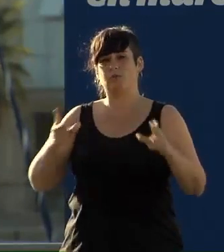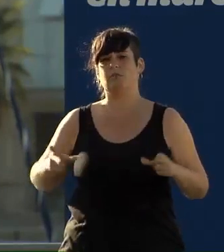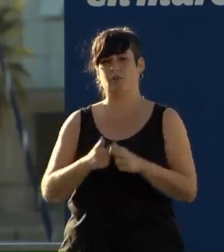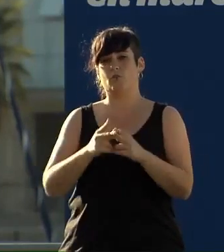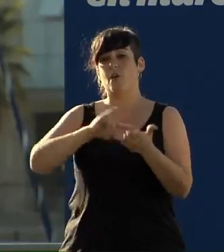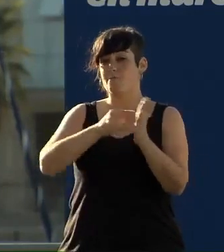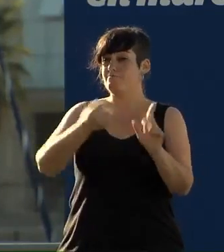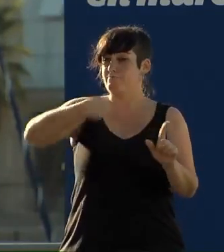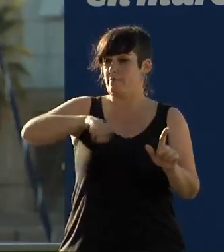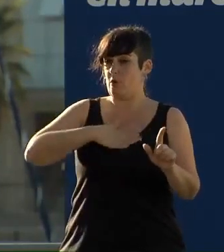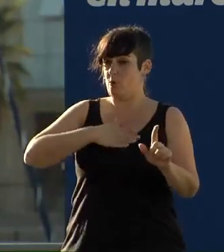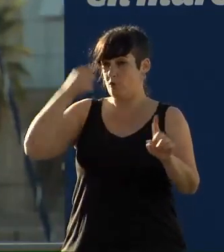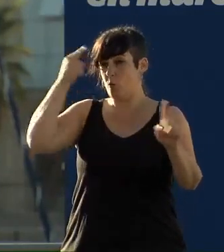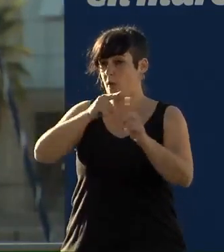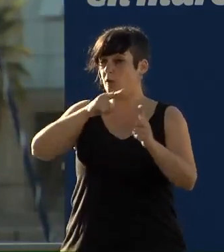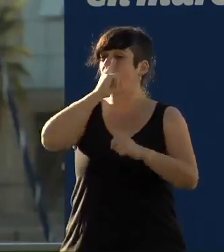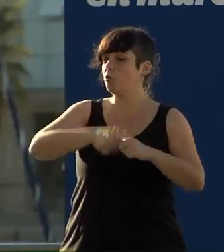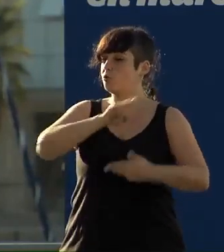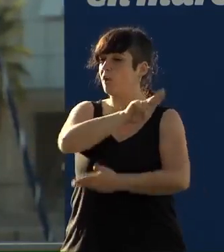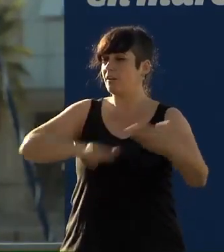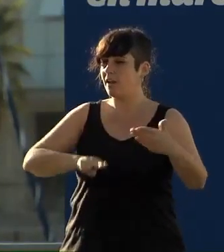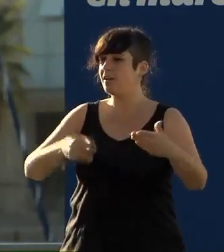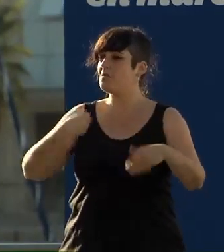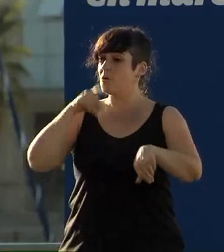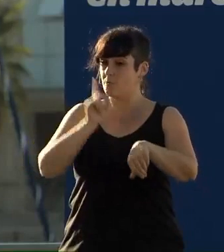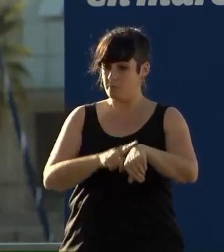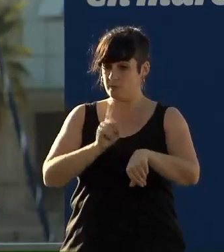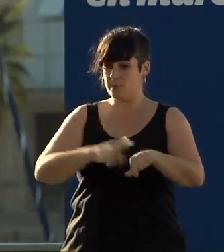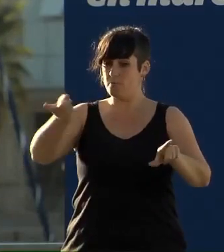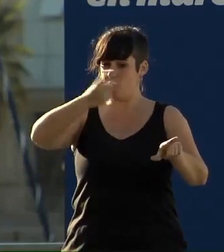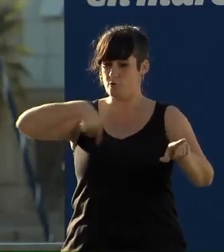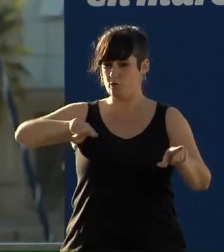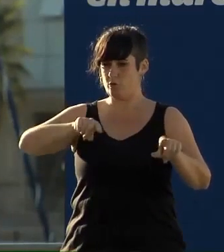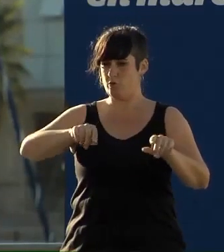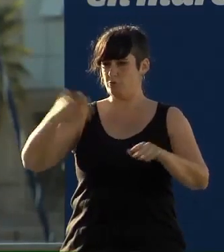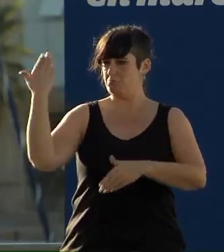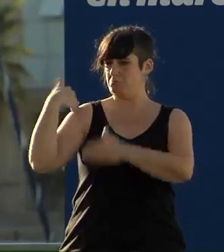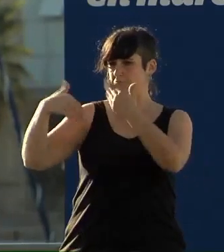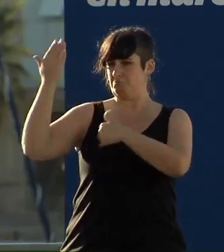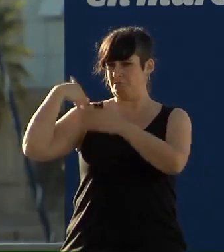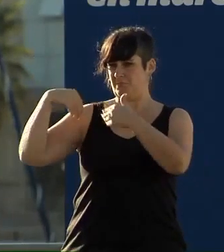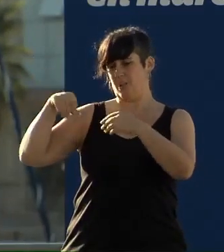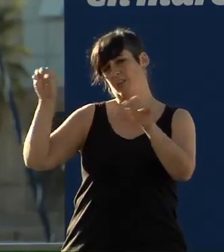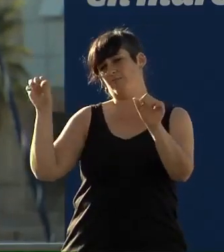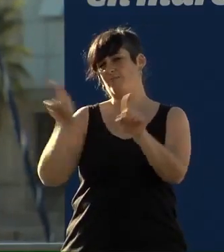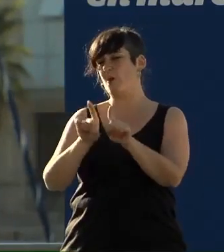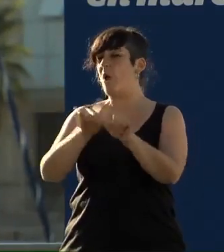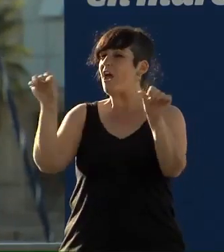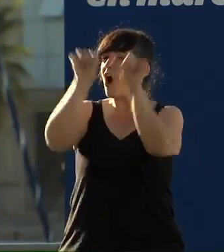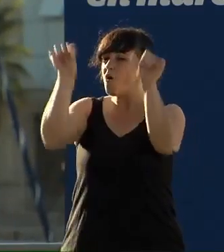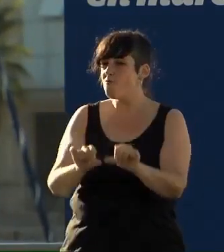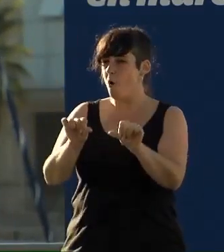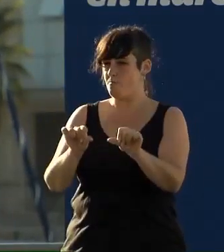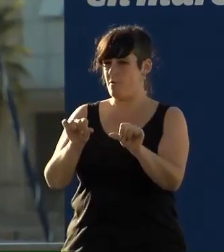Galicia. Pero ao mesmo tempo, nós que fomos pioneiros na fórmula do que é en Marea, do que